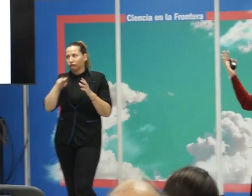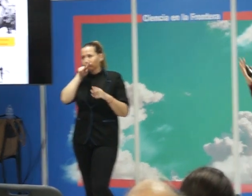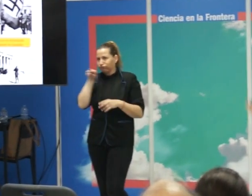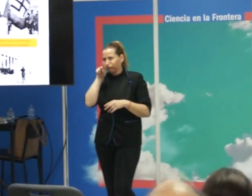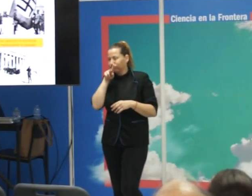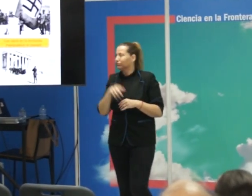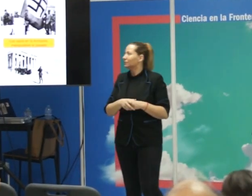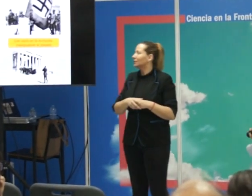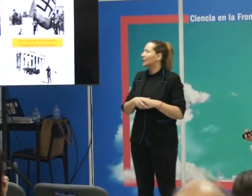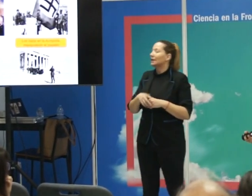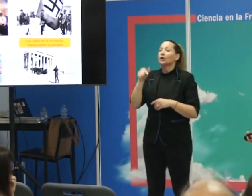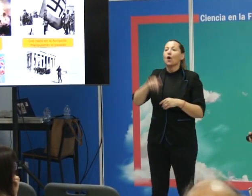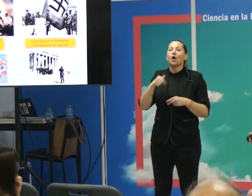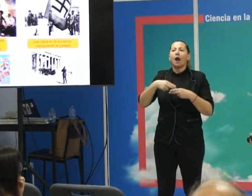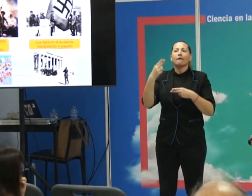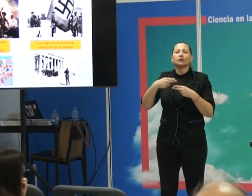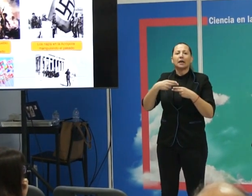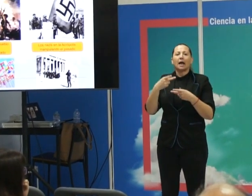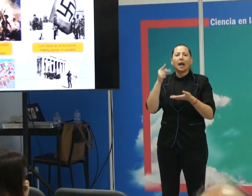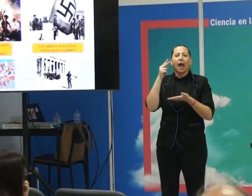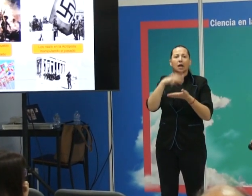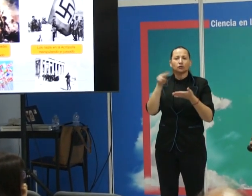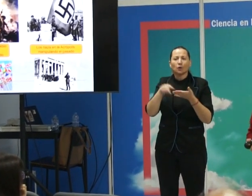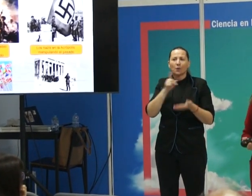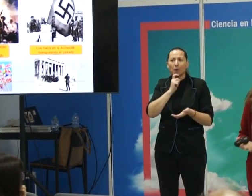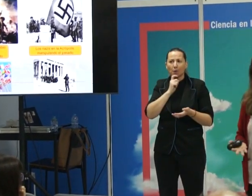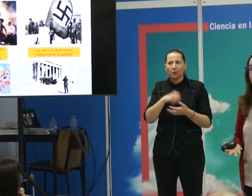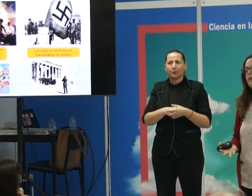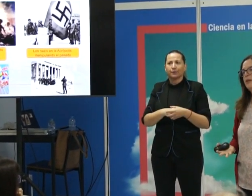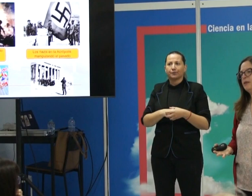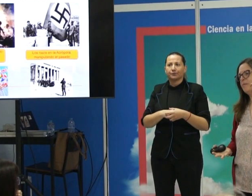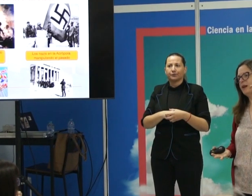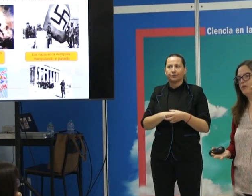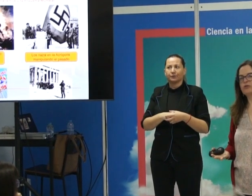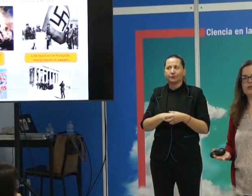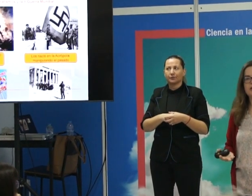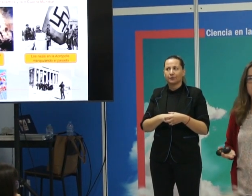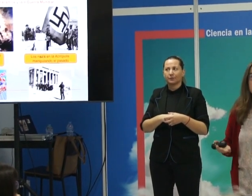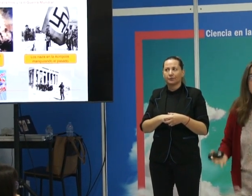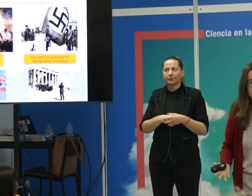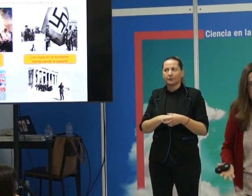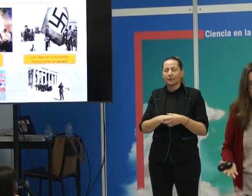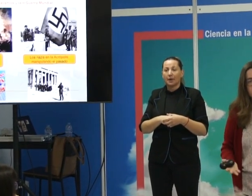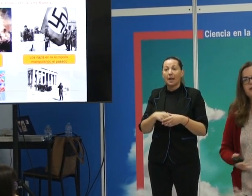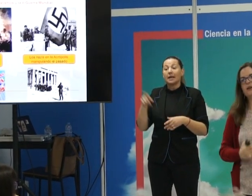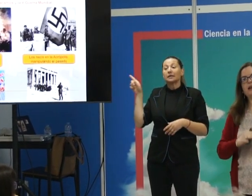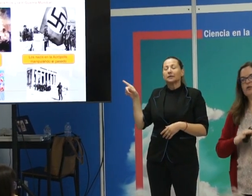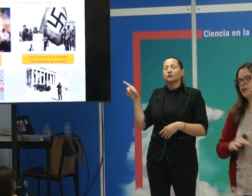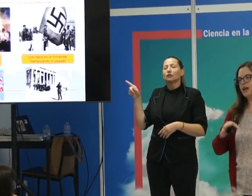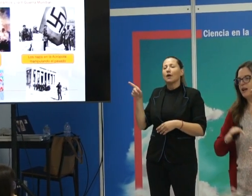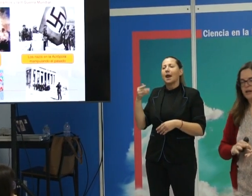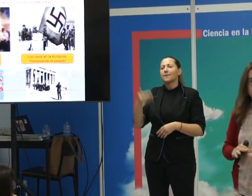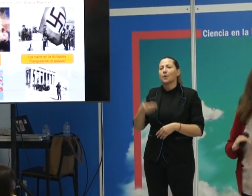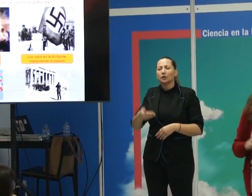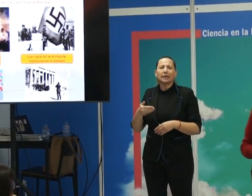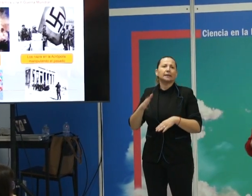estudiamos las fronteras hoy en día? Las fronteras empezaron a tener muchísima importancia para las ciencias sociales, la